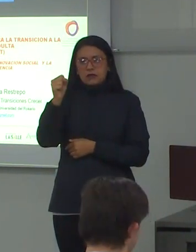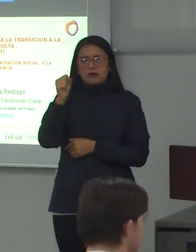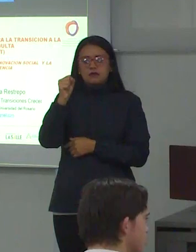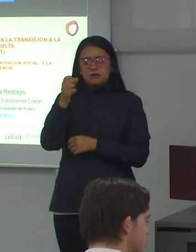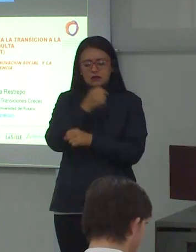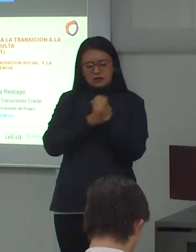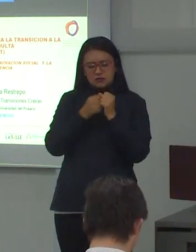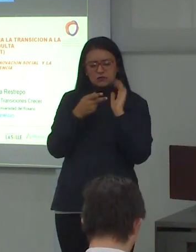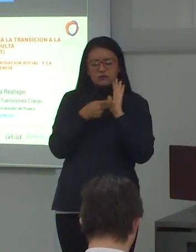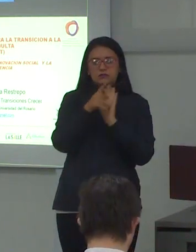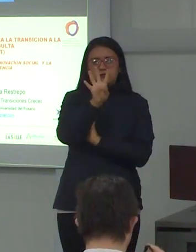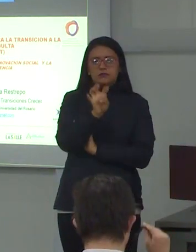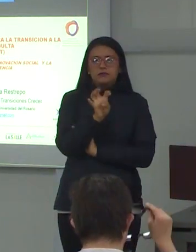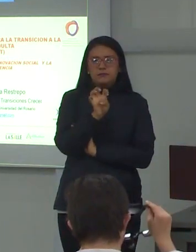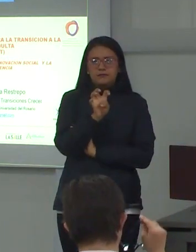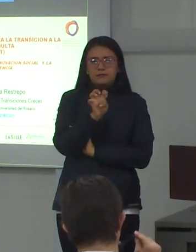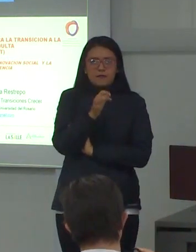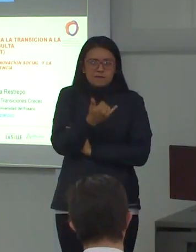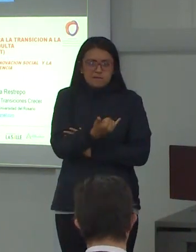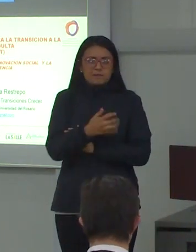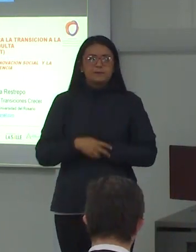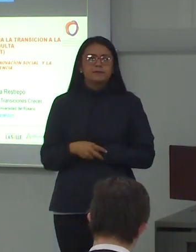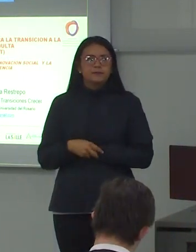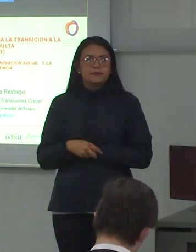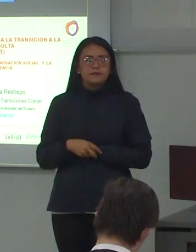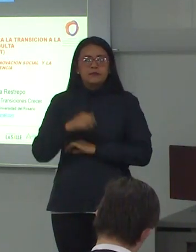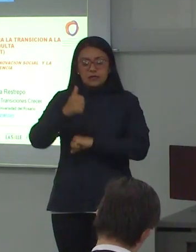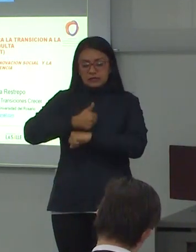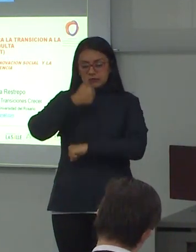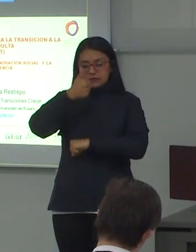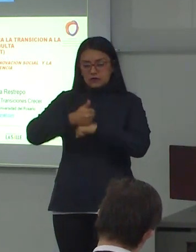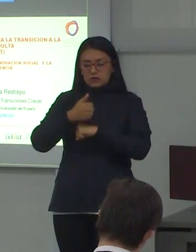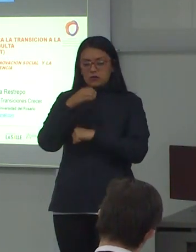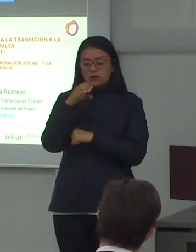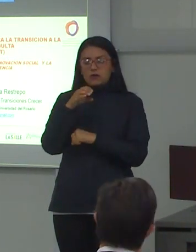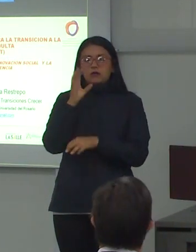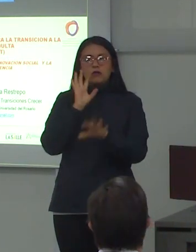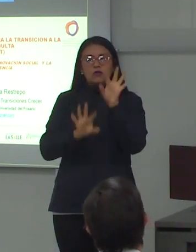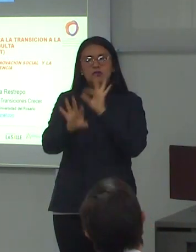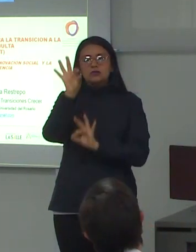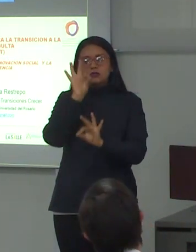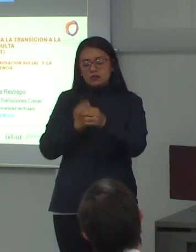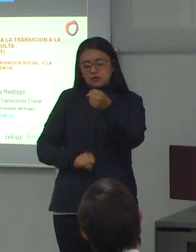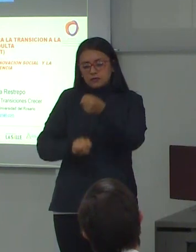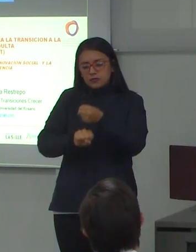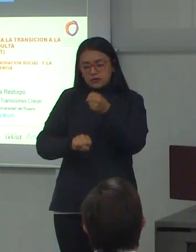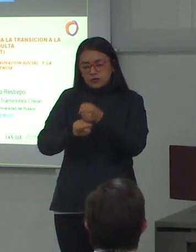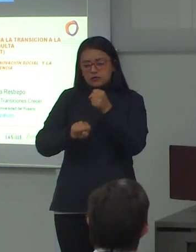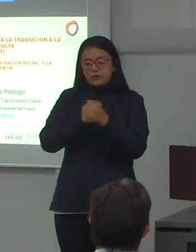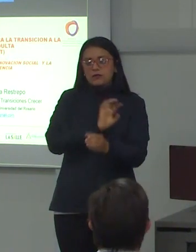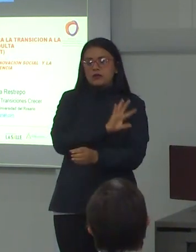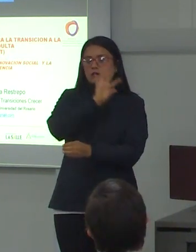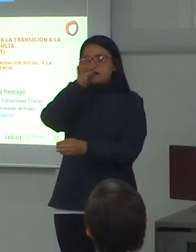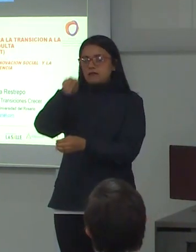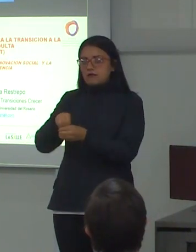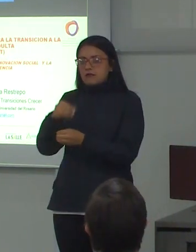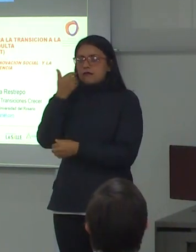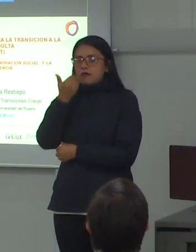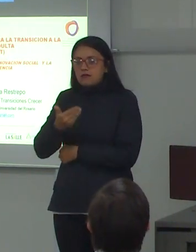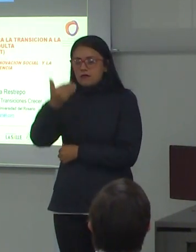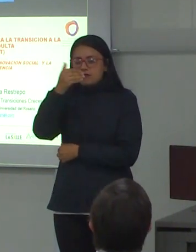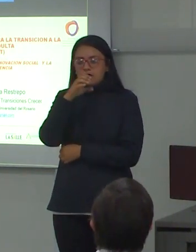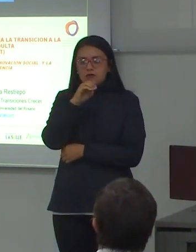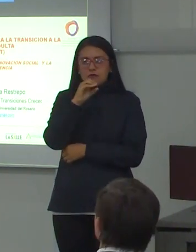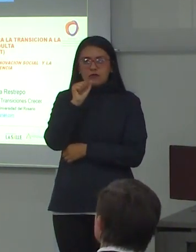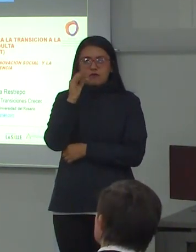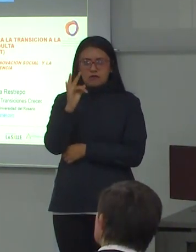2009 y ahí está. Es directora del programa Opciones y Apoyos para la Transición a la Vida Adulta, OAT,